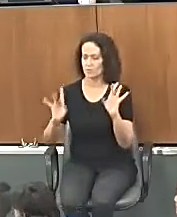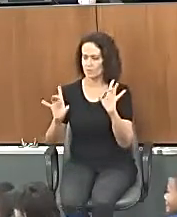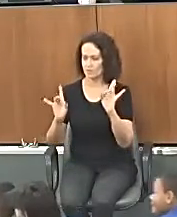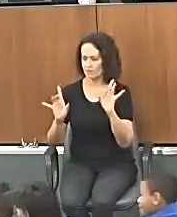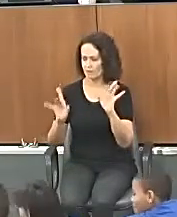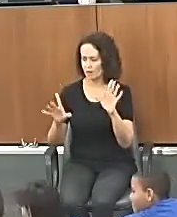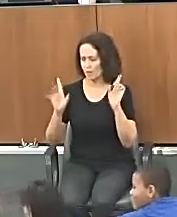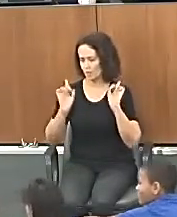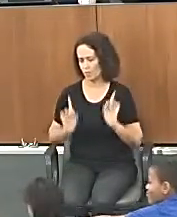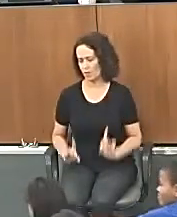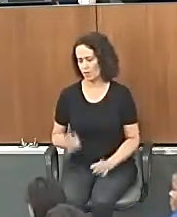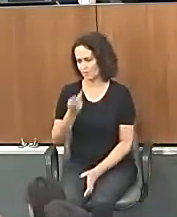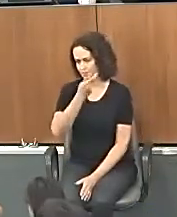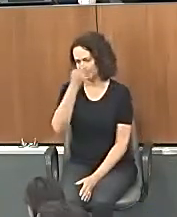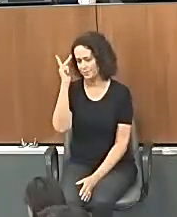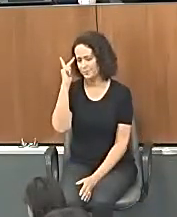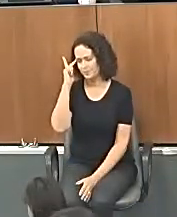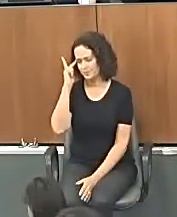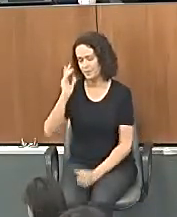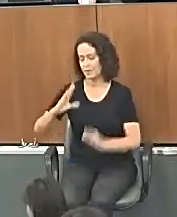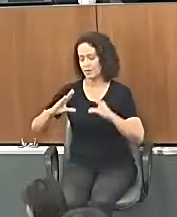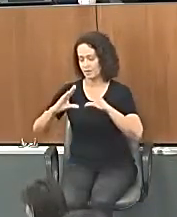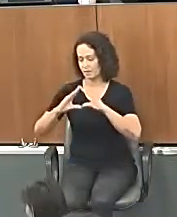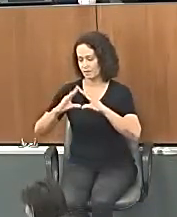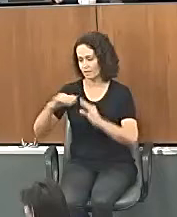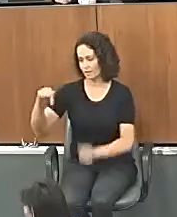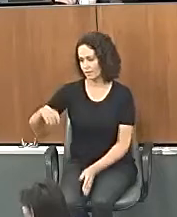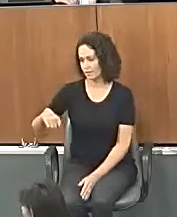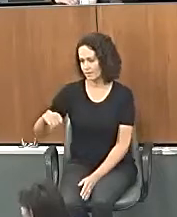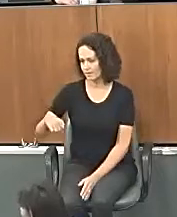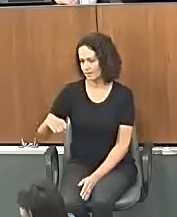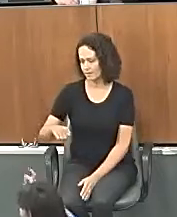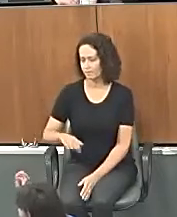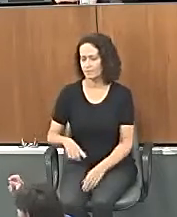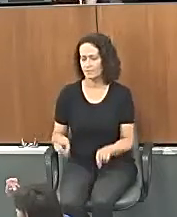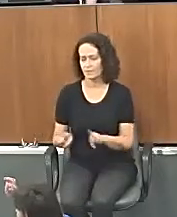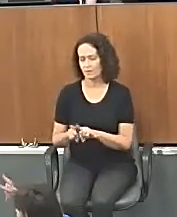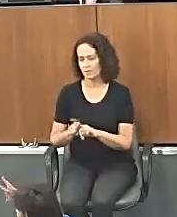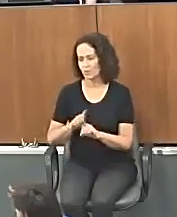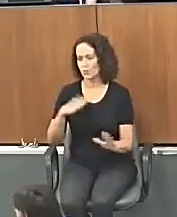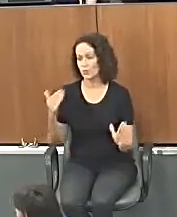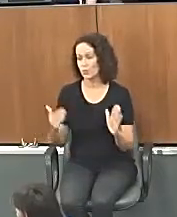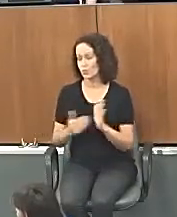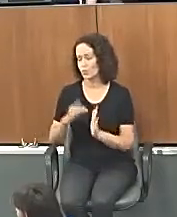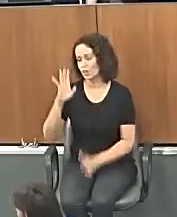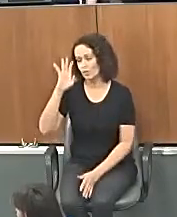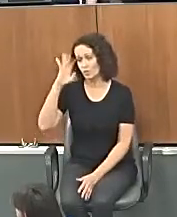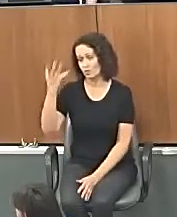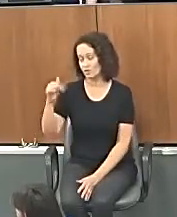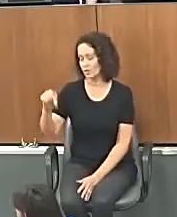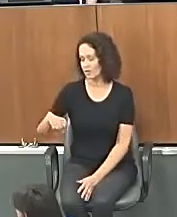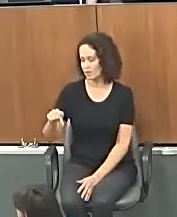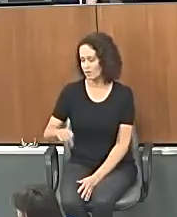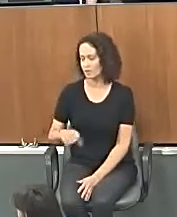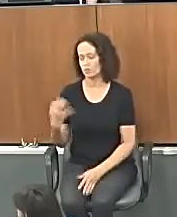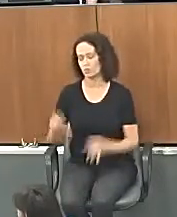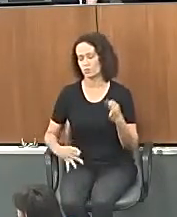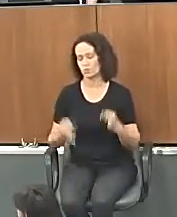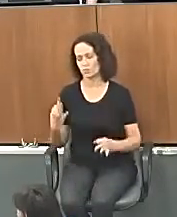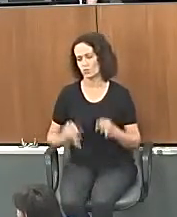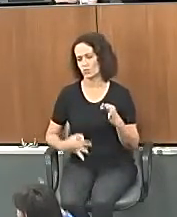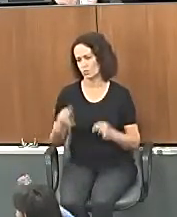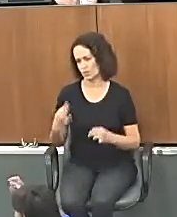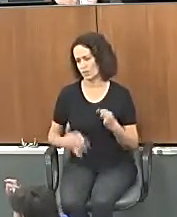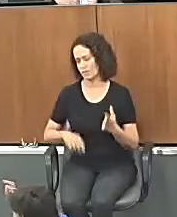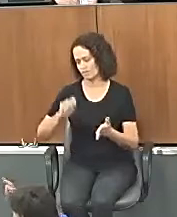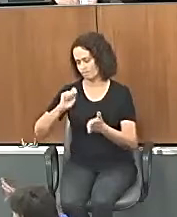deficientes atendendo a que na assembléia e toda a questão que foi resolvida que vai ser homologado pelo juiz então